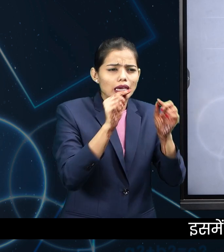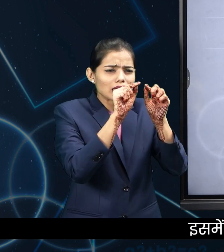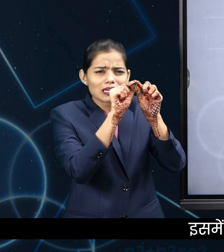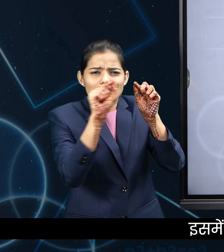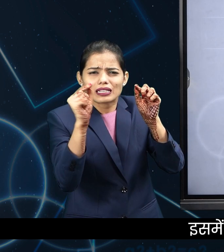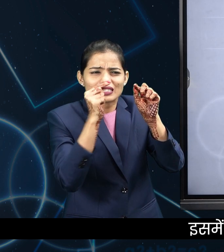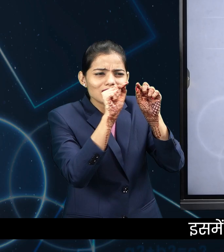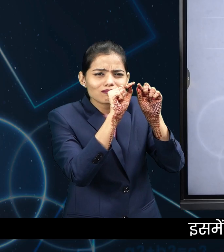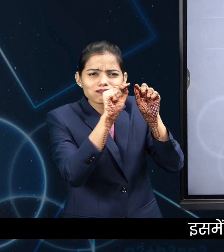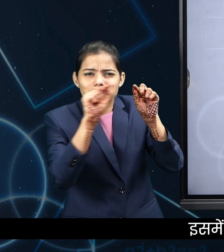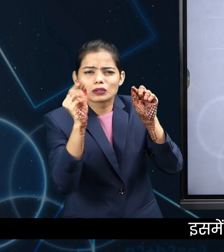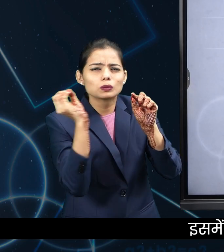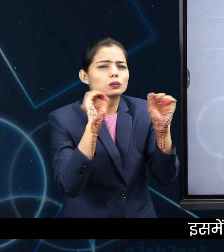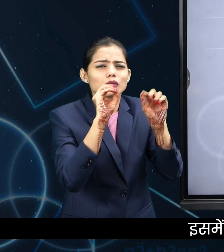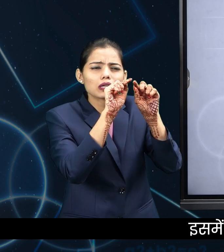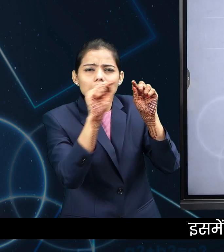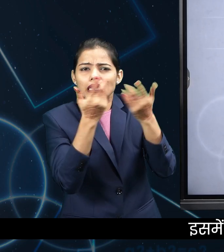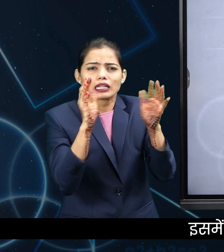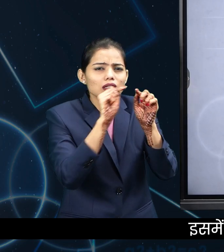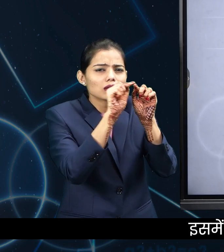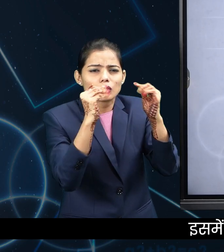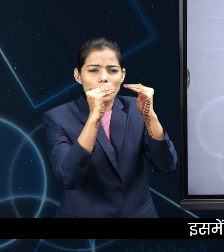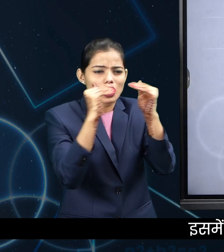इसमें कोई किनारा या कोना नहीं होता है।